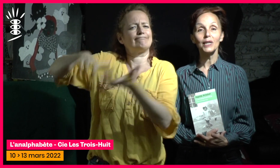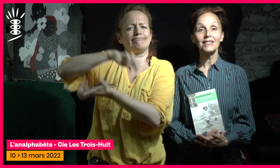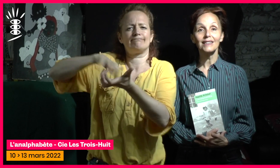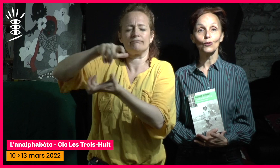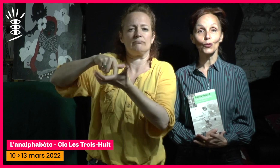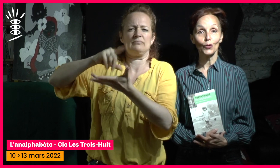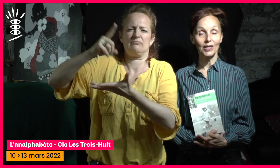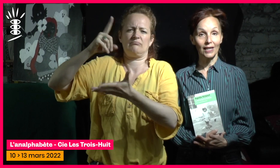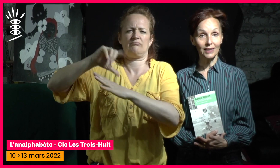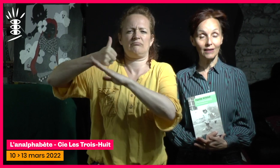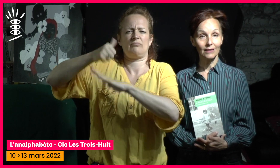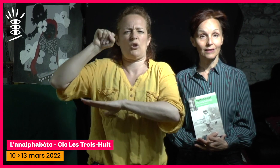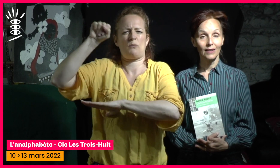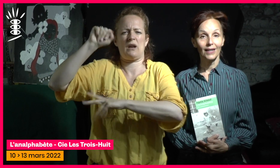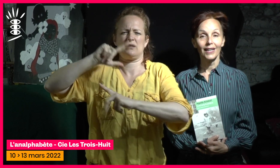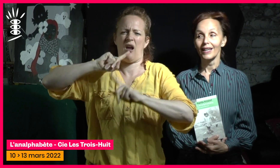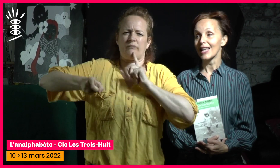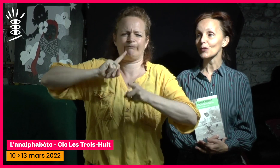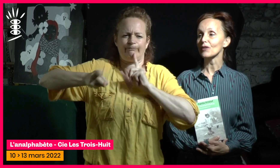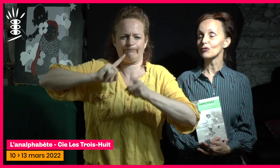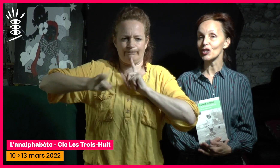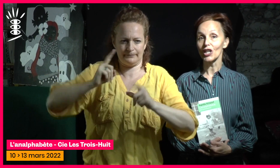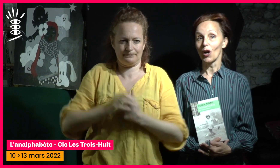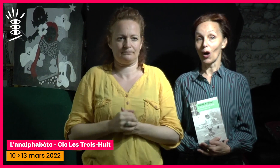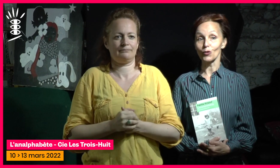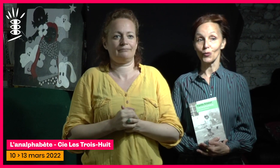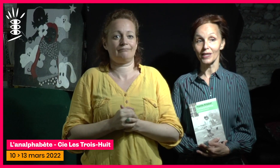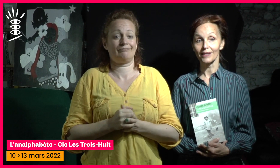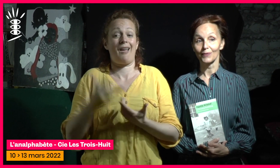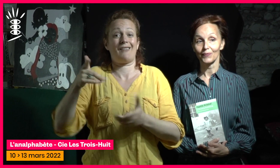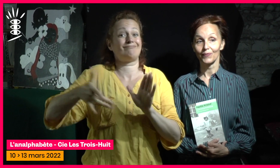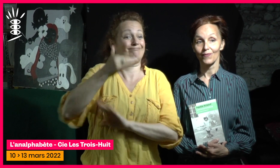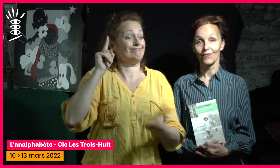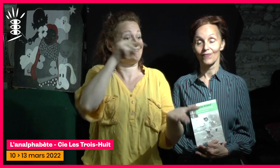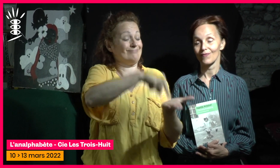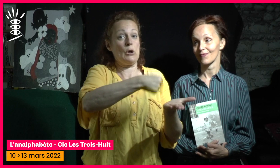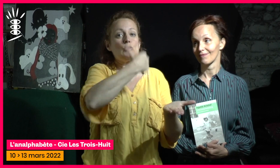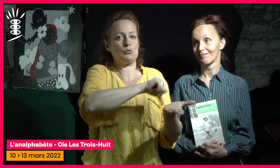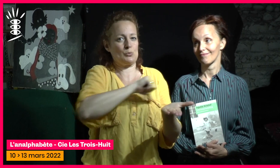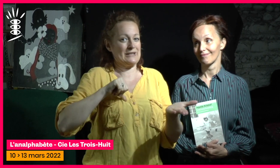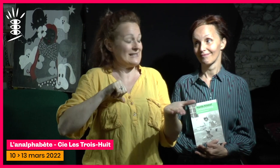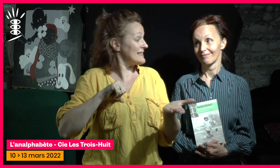Elle fuit la dictature de Staline et se réfugie en Suisse.